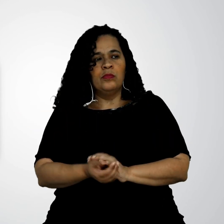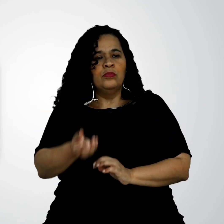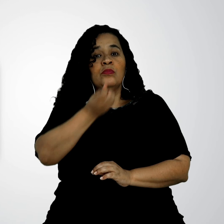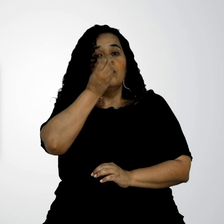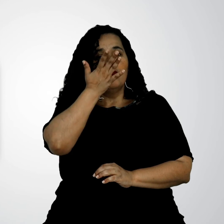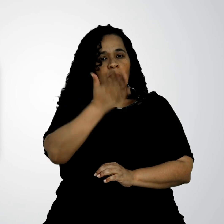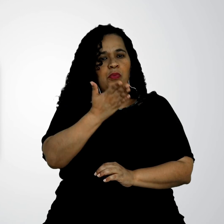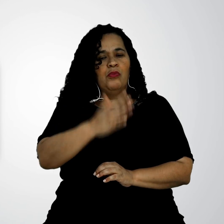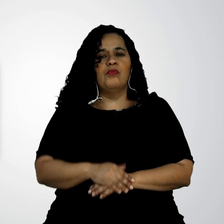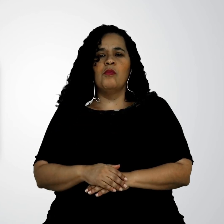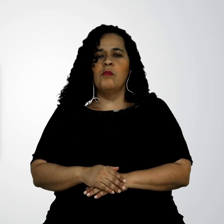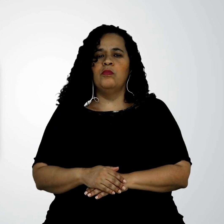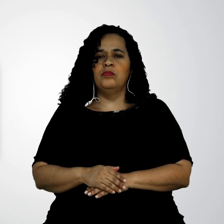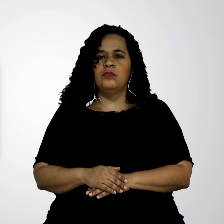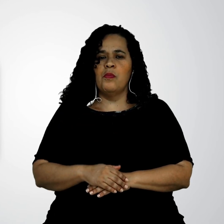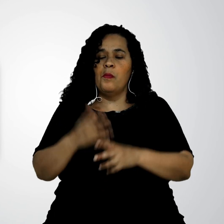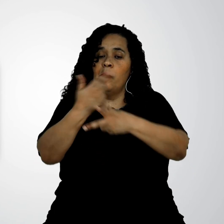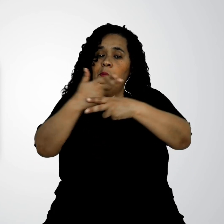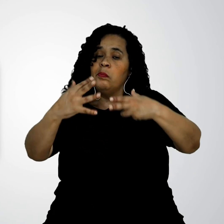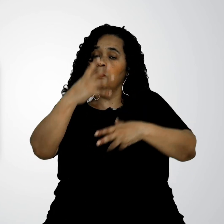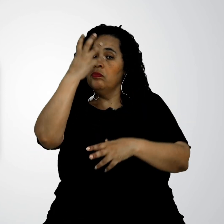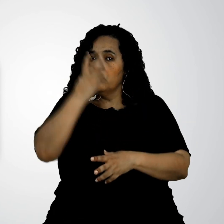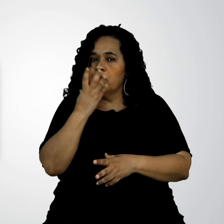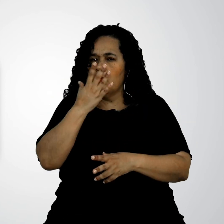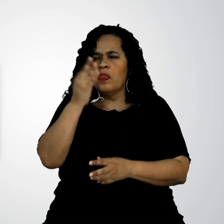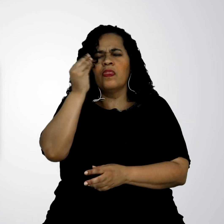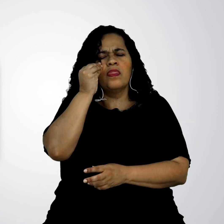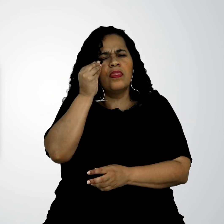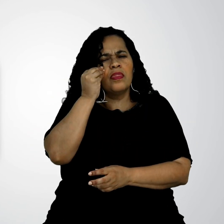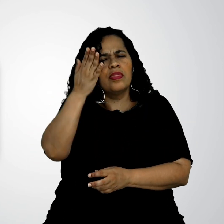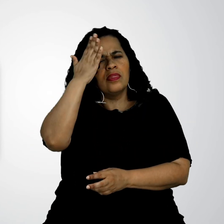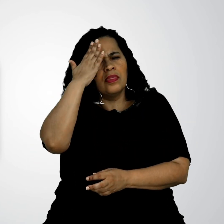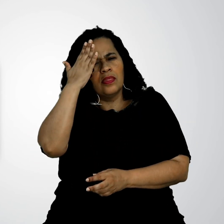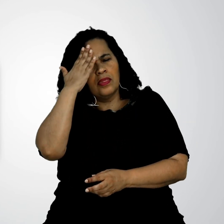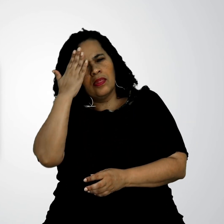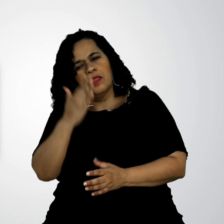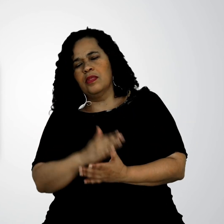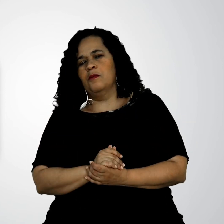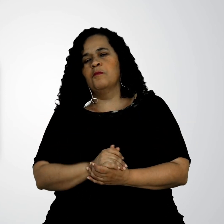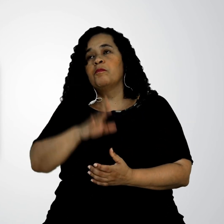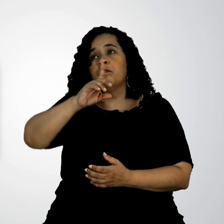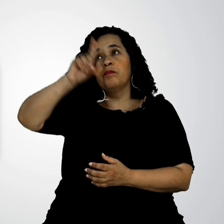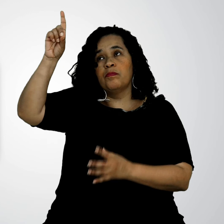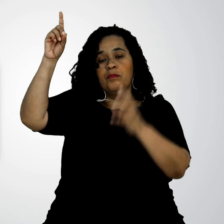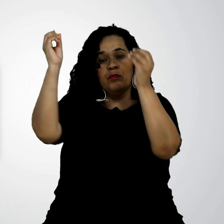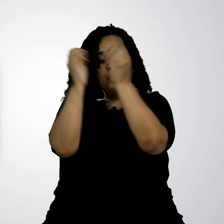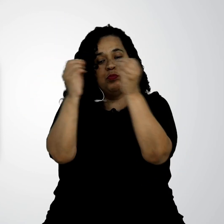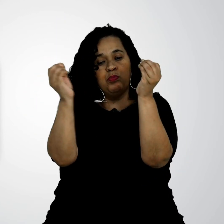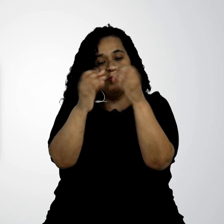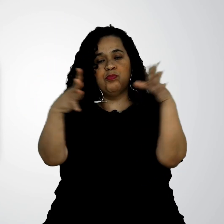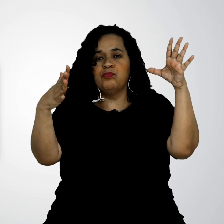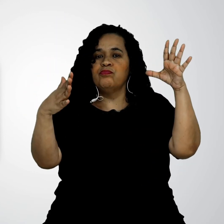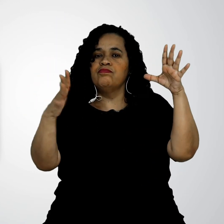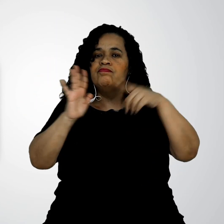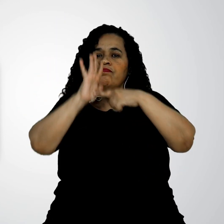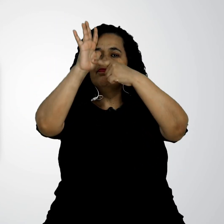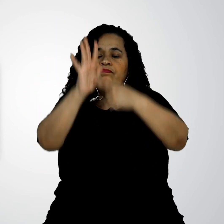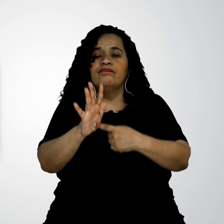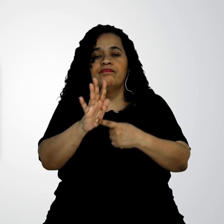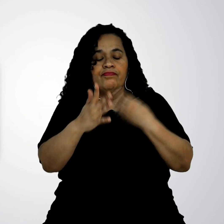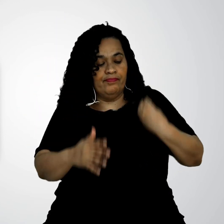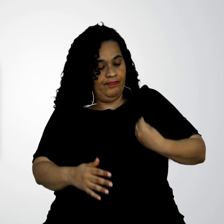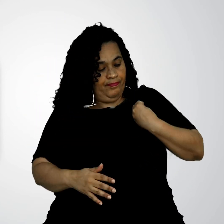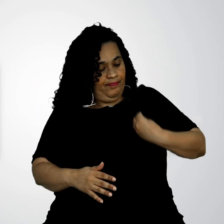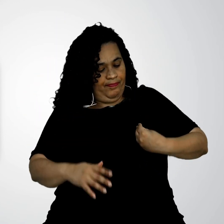está nesse caminho é a gente entender que o Deus Criador, ele tem um propósito para a vida humana. Isso é muito importante. E